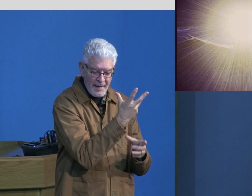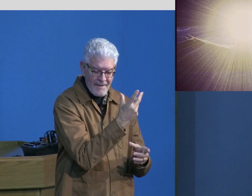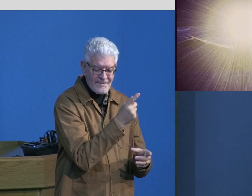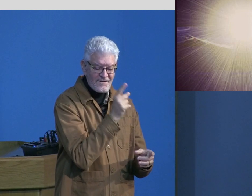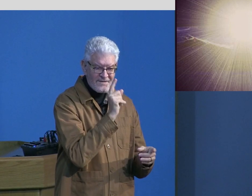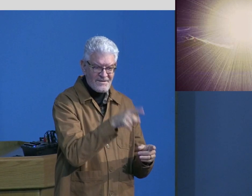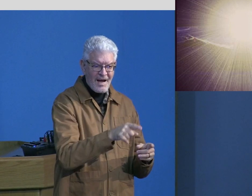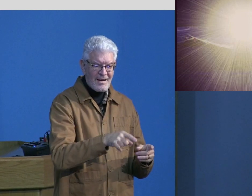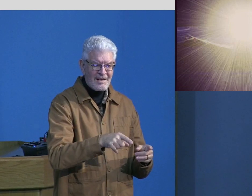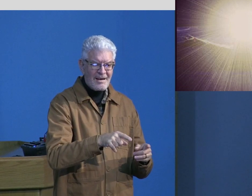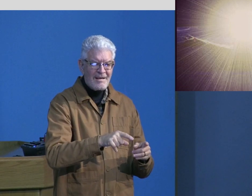God is die skepper